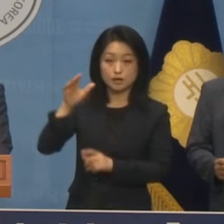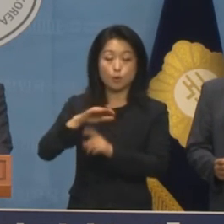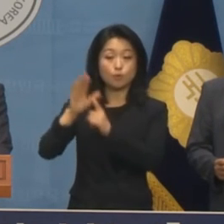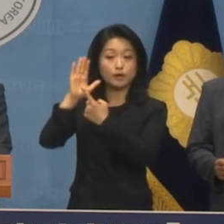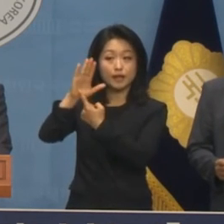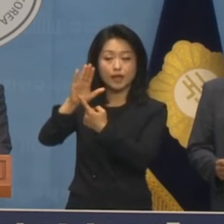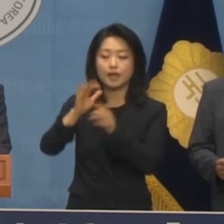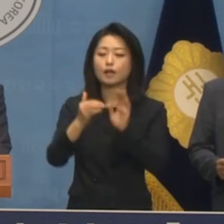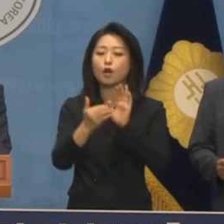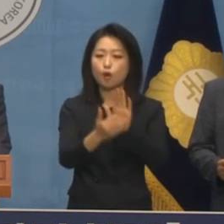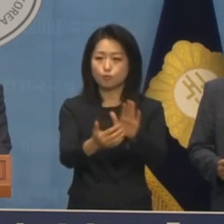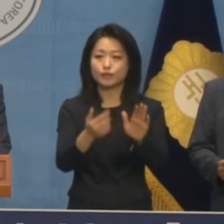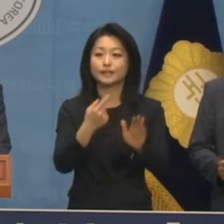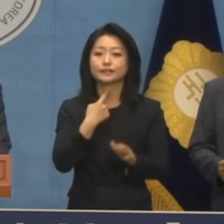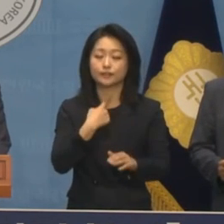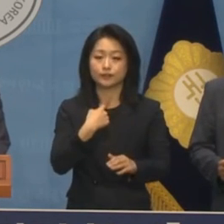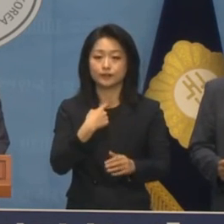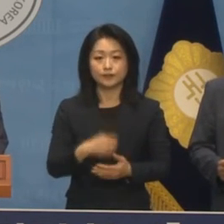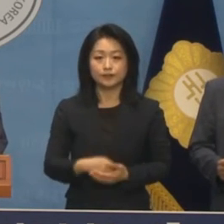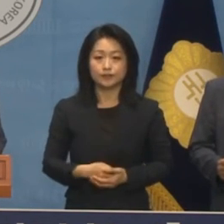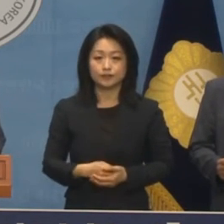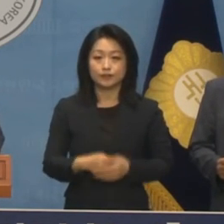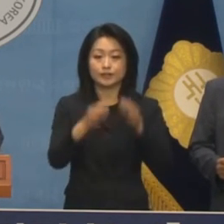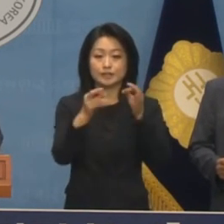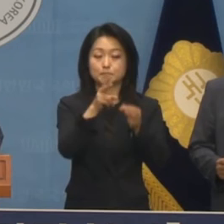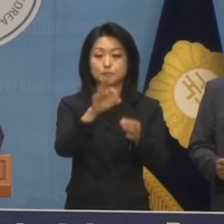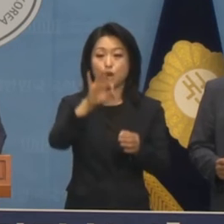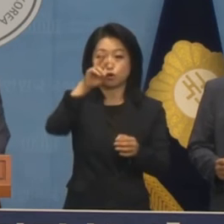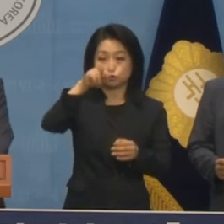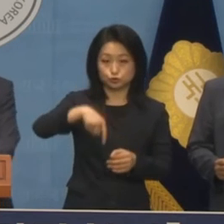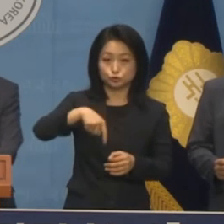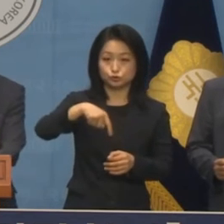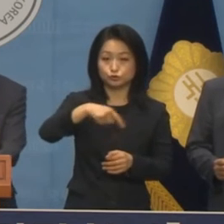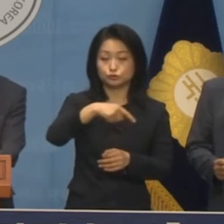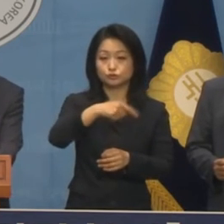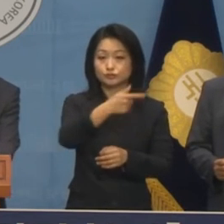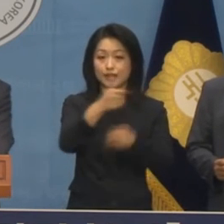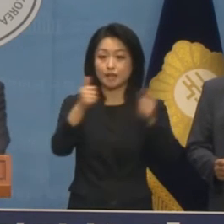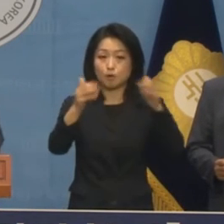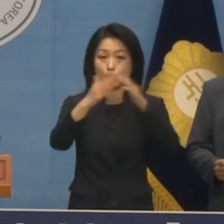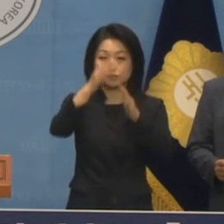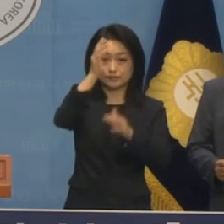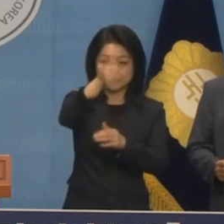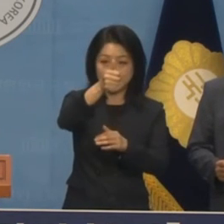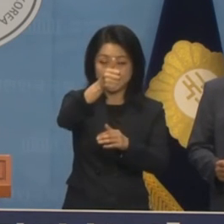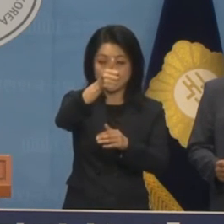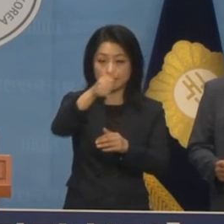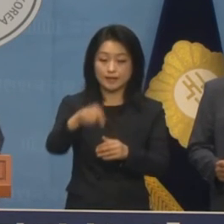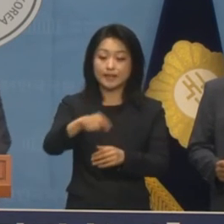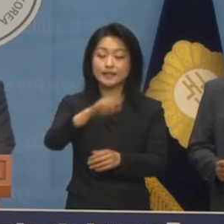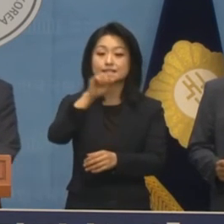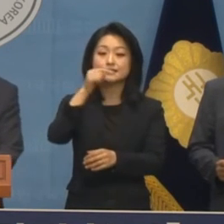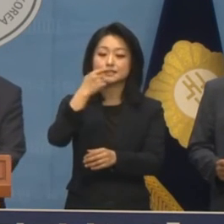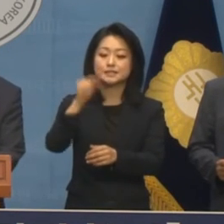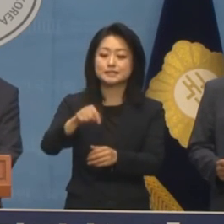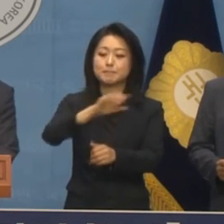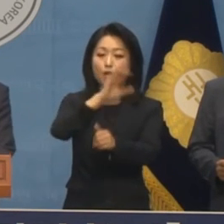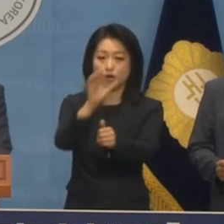공개적으로 거부했던 인물이다. 김명수 전 대법원장이 지명한